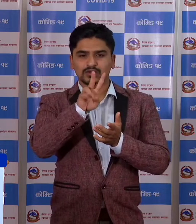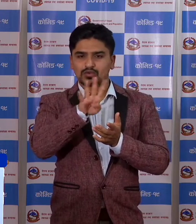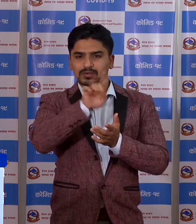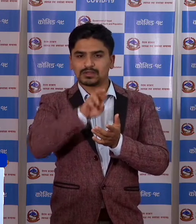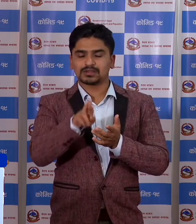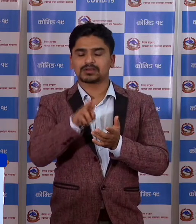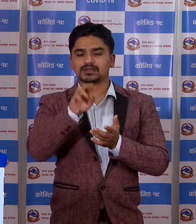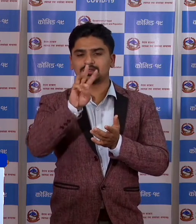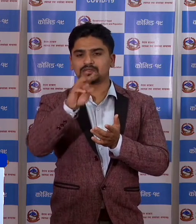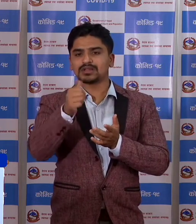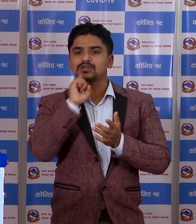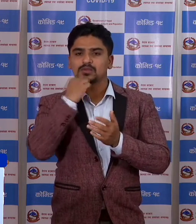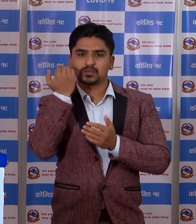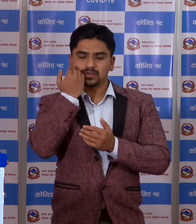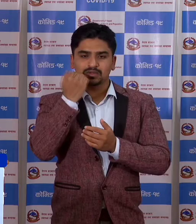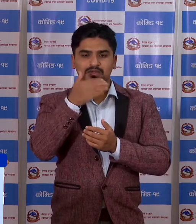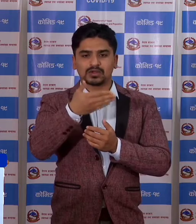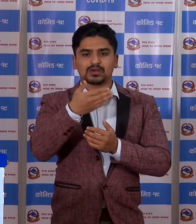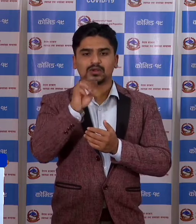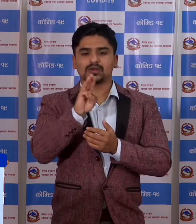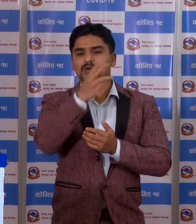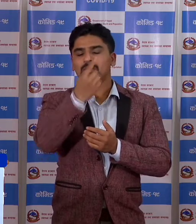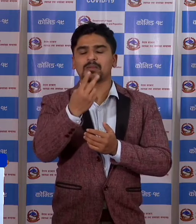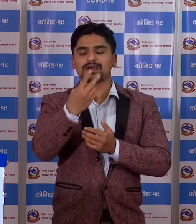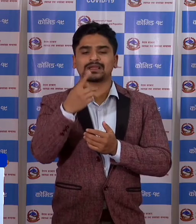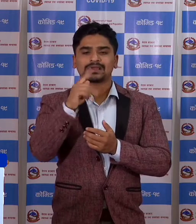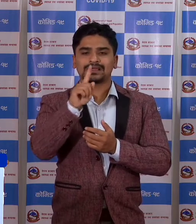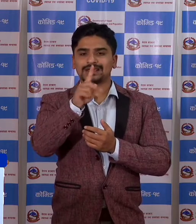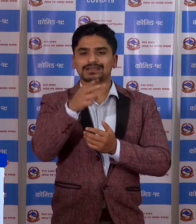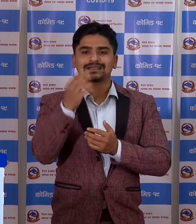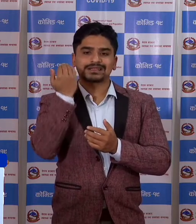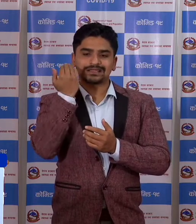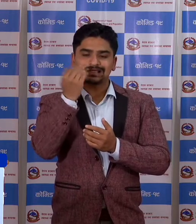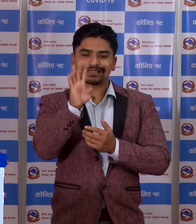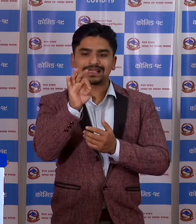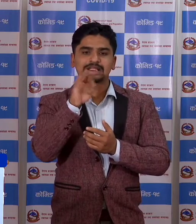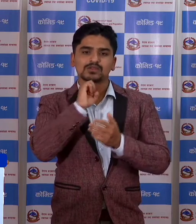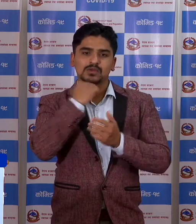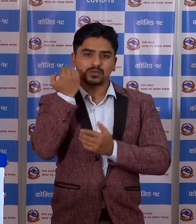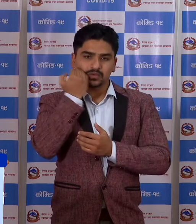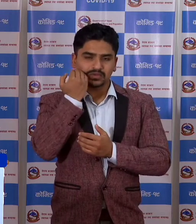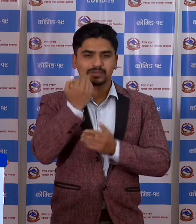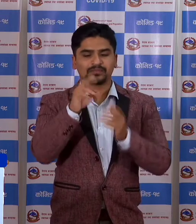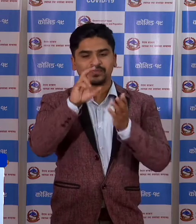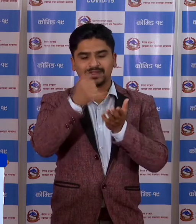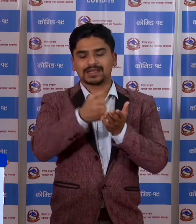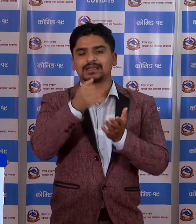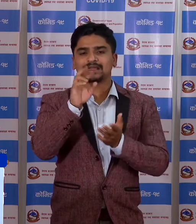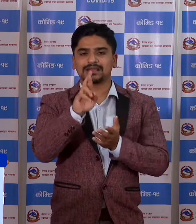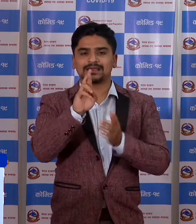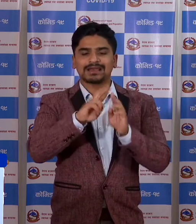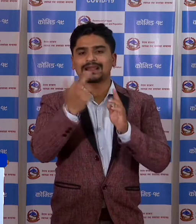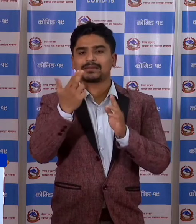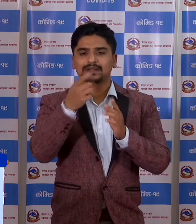24 र 36 वर्षीय पुरुष, त्यसै गरी लमहीका 1 जना 40 वर्षीय पुरुष, र दाङकै राप्ती गाउँपालिकाका